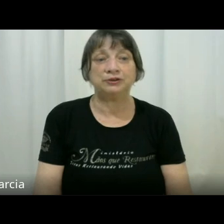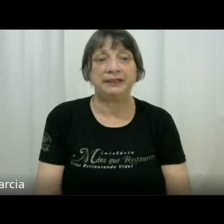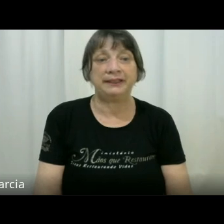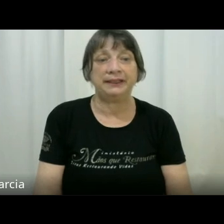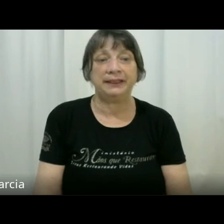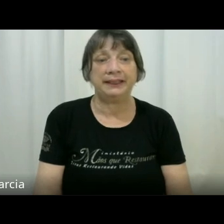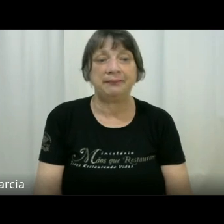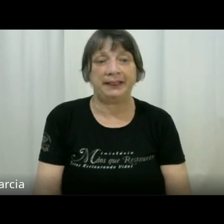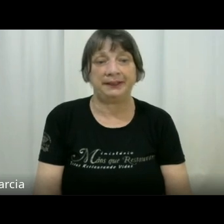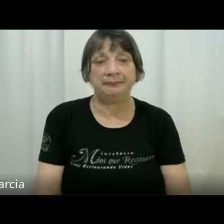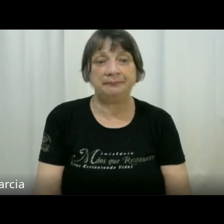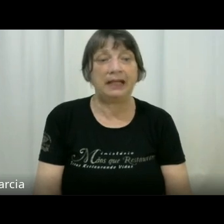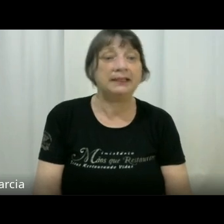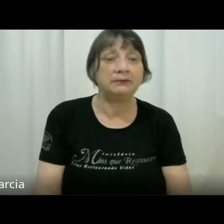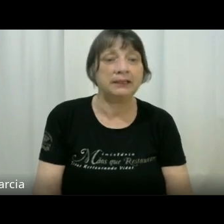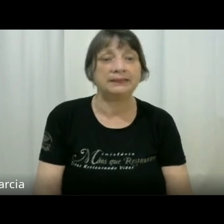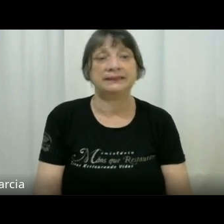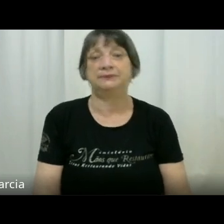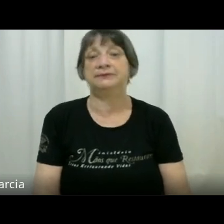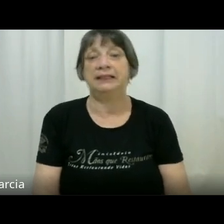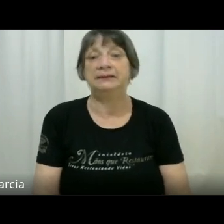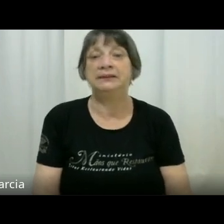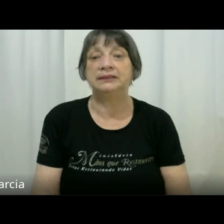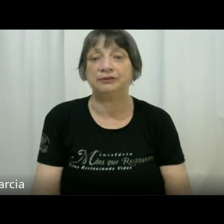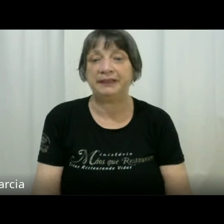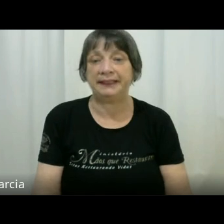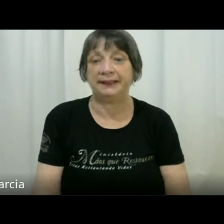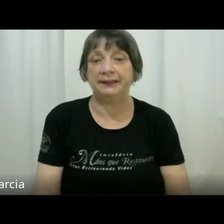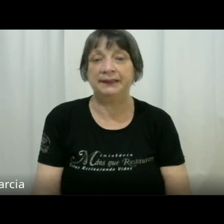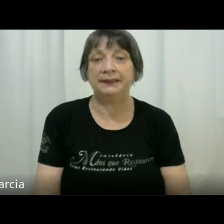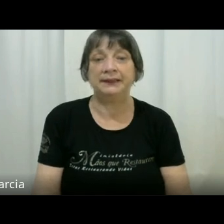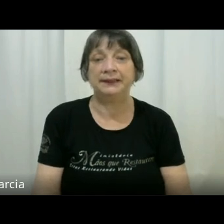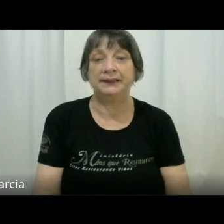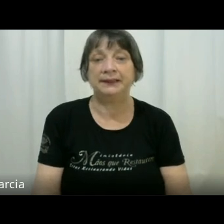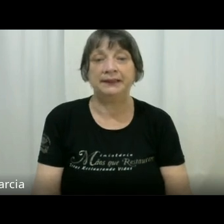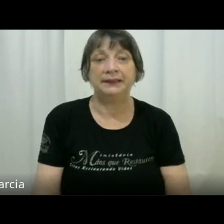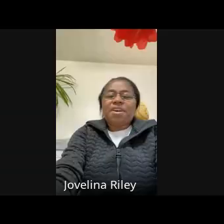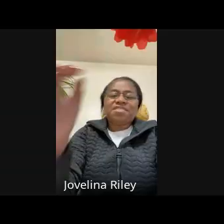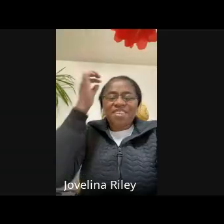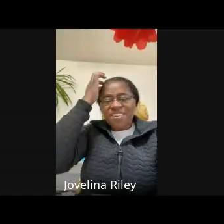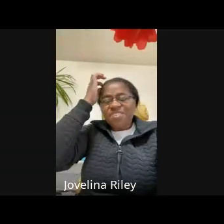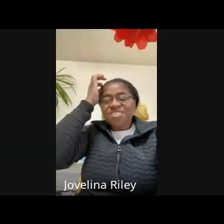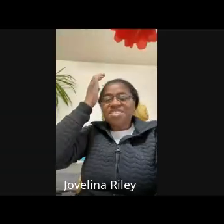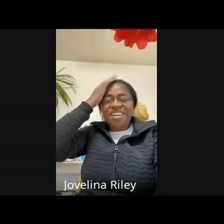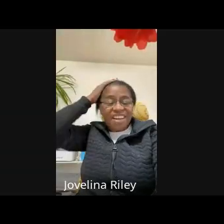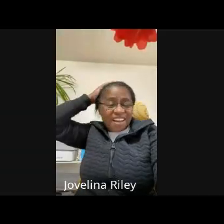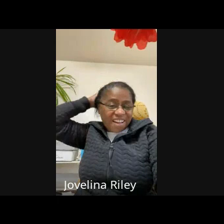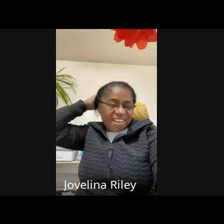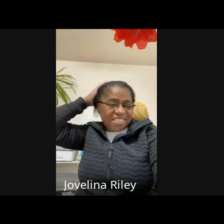A Jovelina e a Meire. Não, ela saiu, tá. Jovelina. A paz do Senhor a